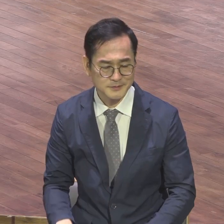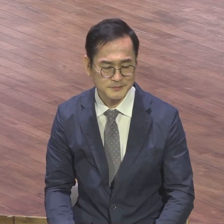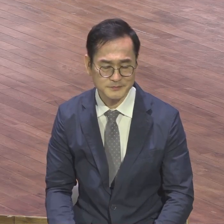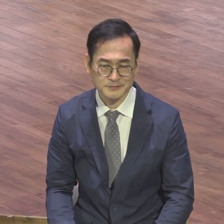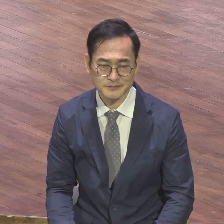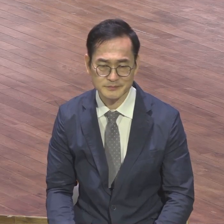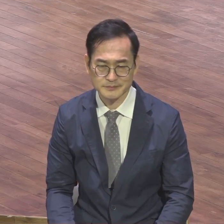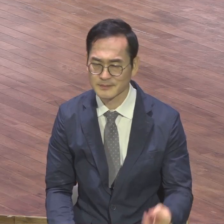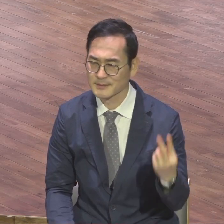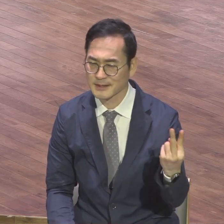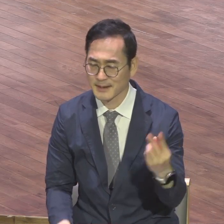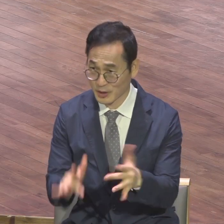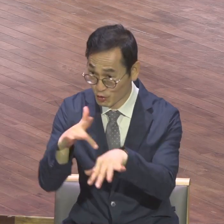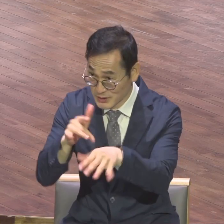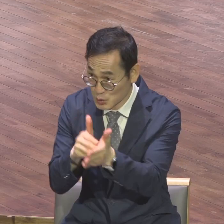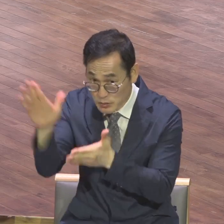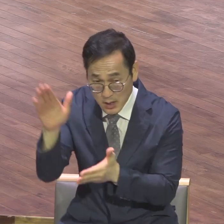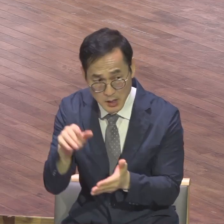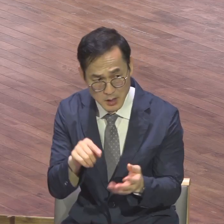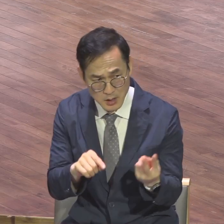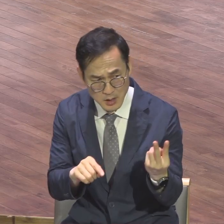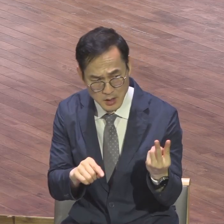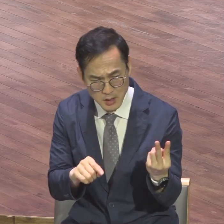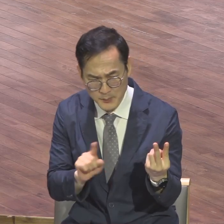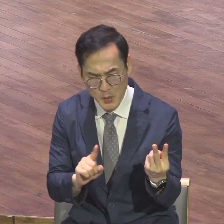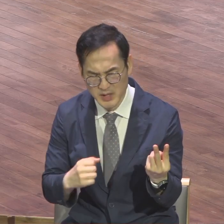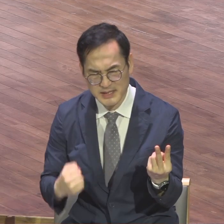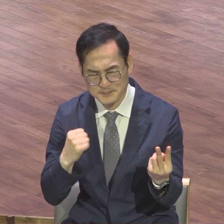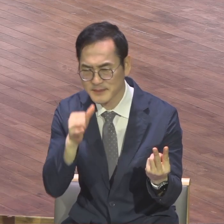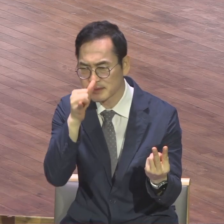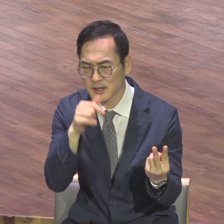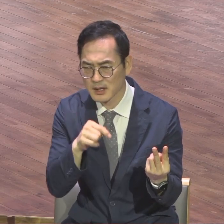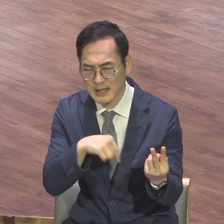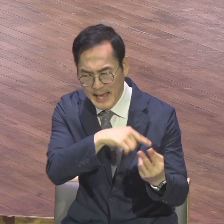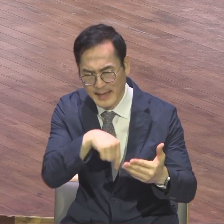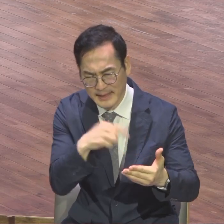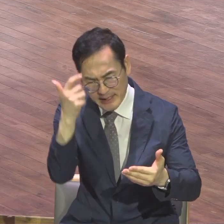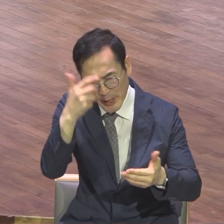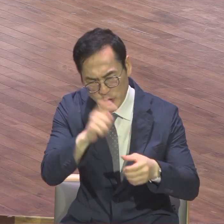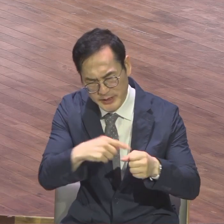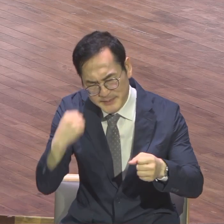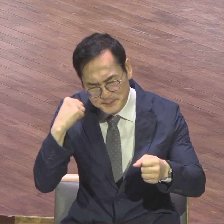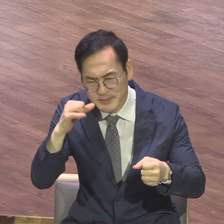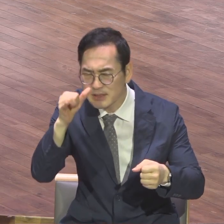분명히 이들에게는 뭐가 있다. 진정한 어떤 해답이 있을 것이라고 기대했어요.